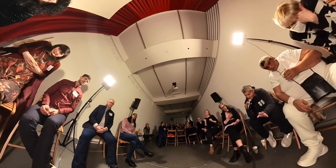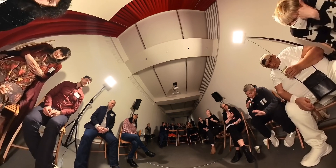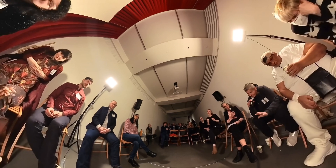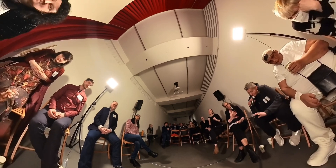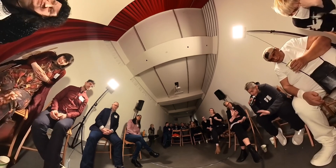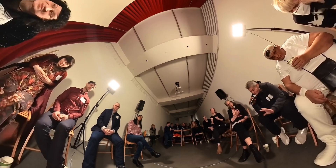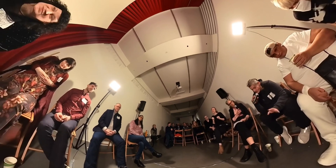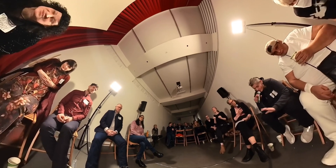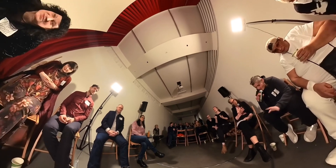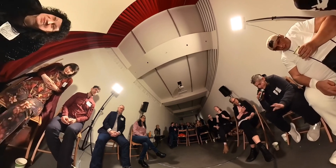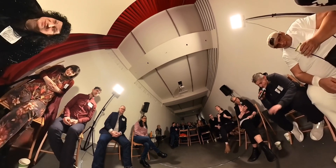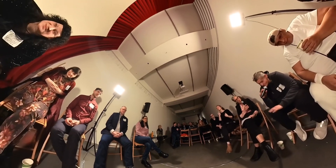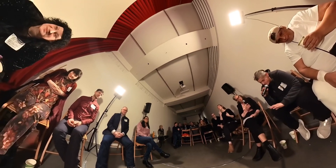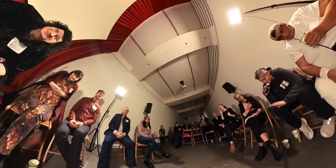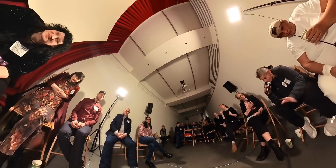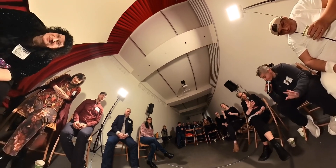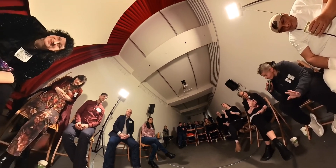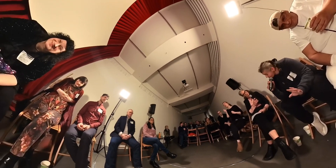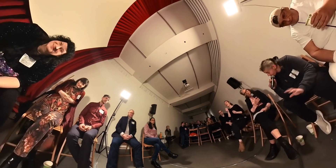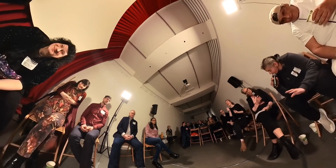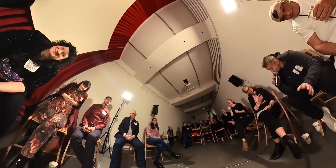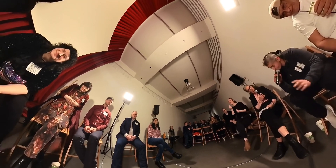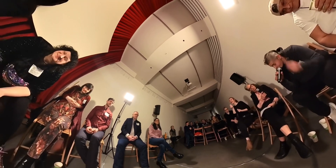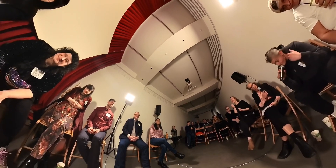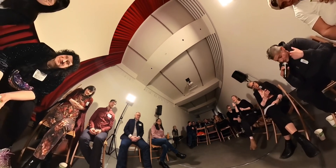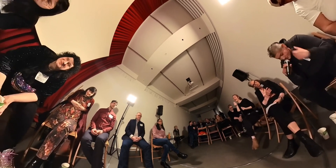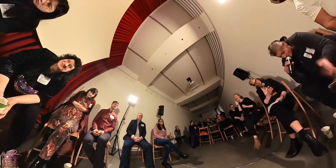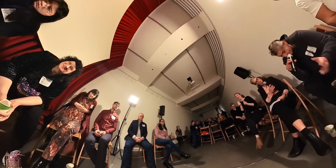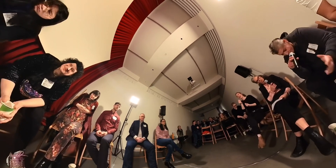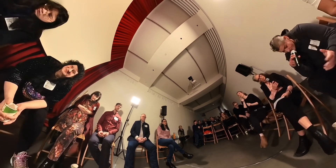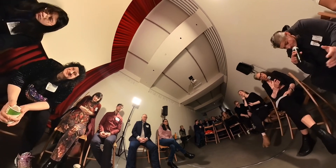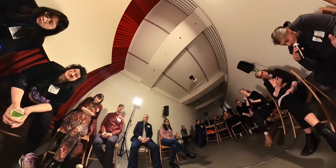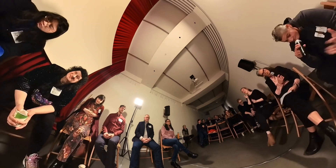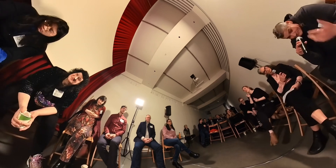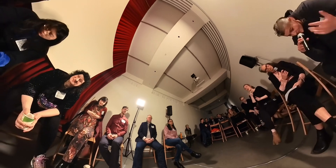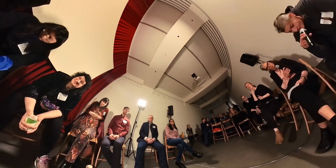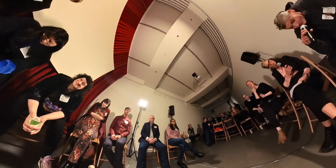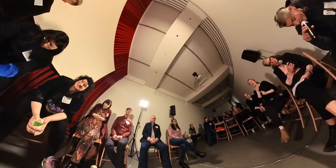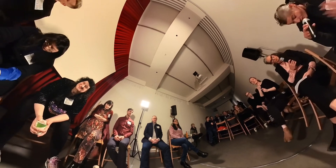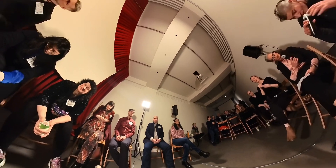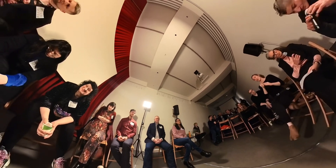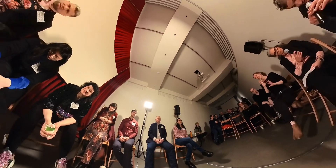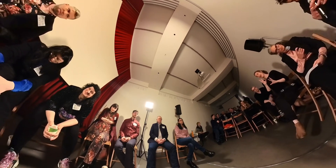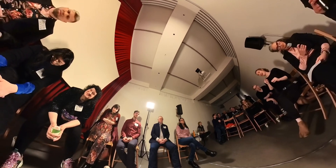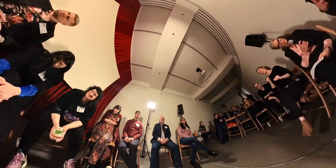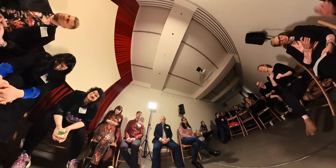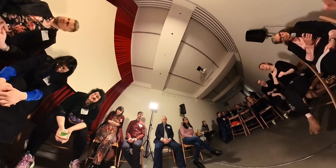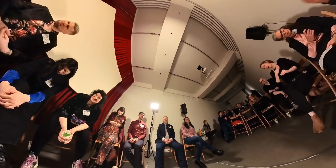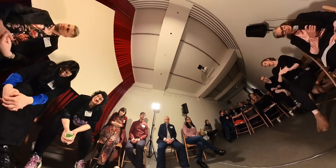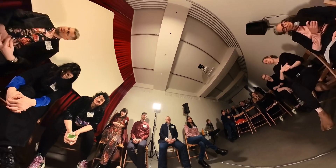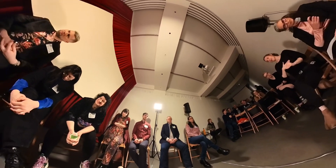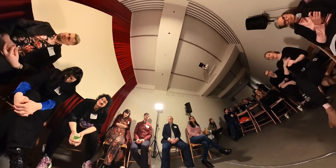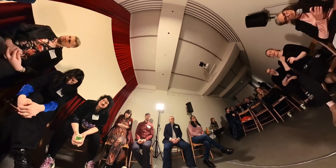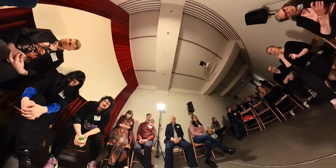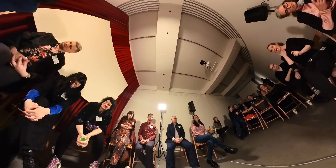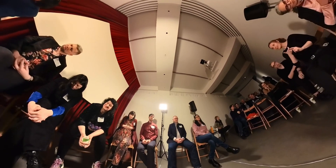já si ráda hraju, já tomu říkám hraní se slovama, jo? Protože jazyk je krásný jazyk, já ho mám ráda, já mám